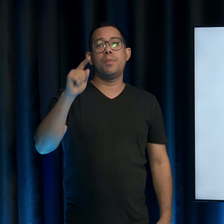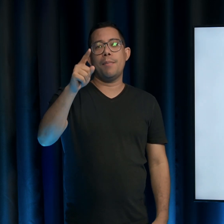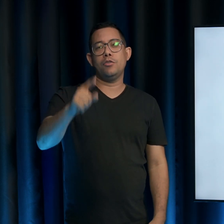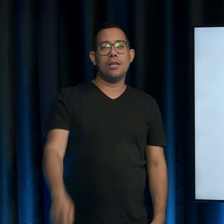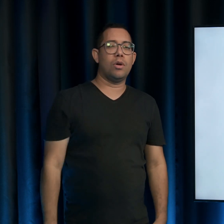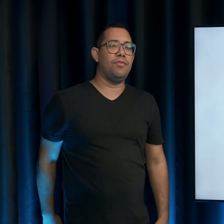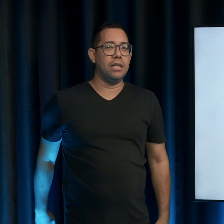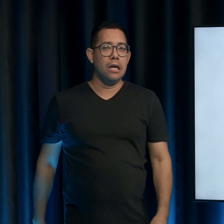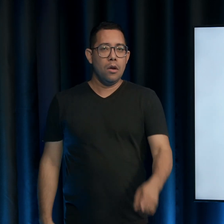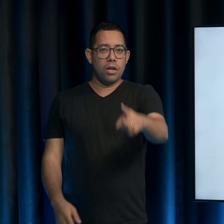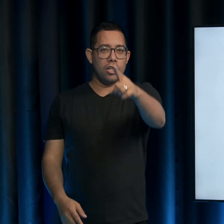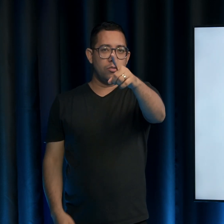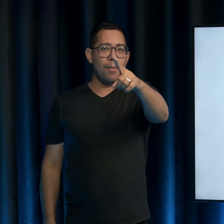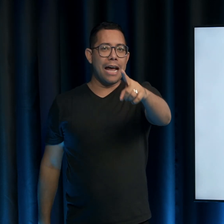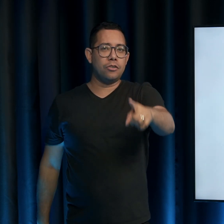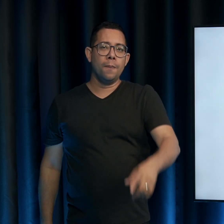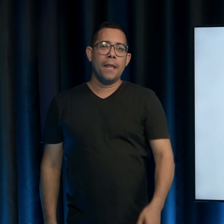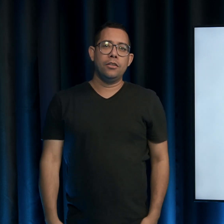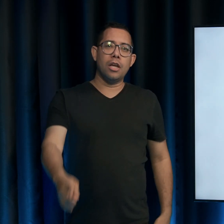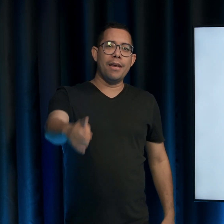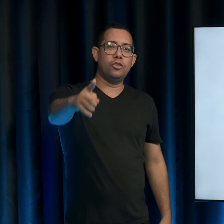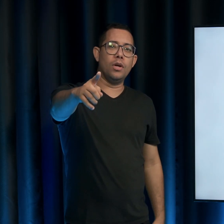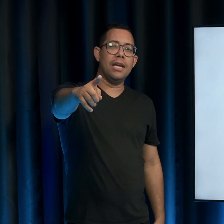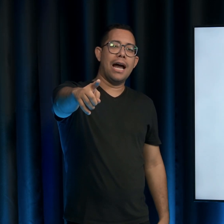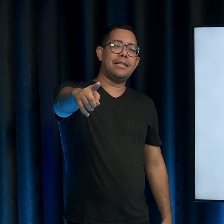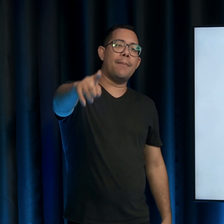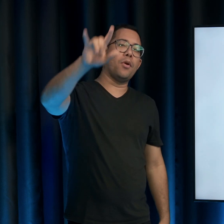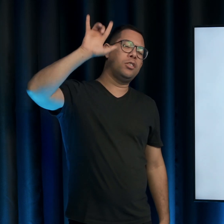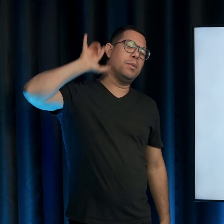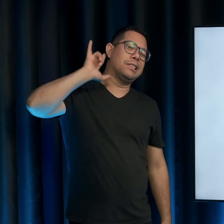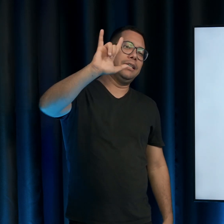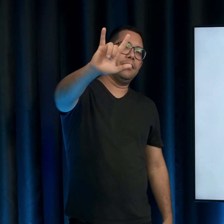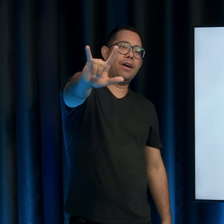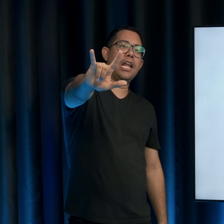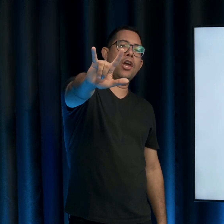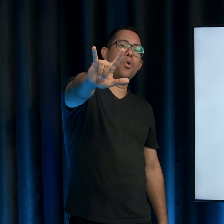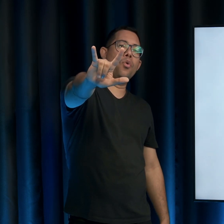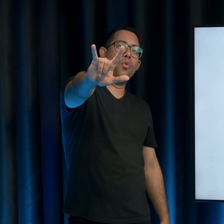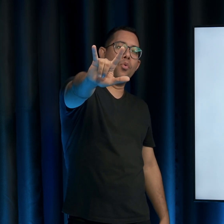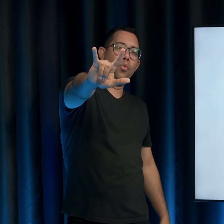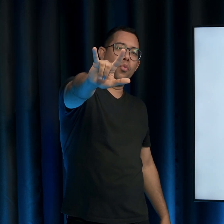abençoar a sua vida. Um grandíssimo abraço, Deus abençoe, até a próxima. Valeu!